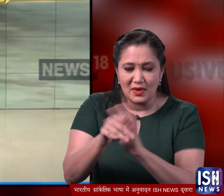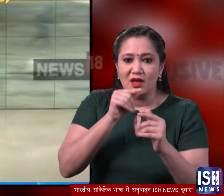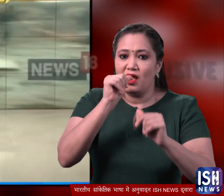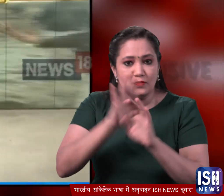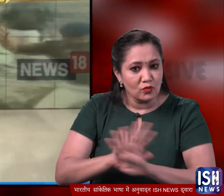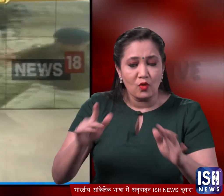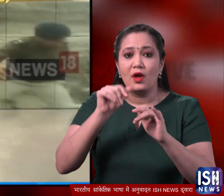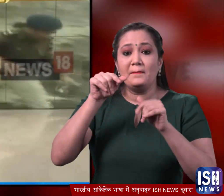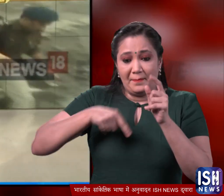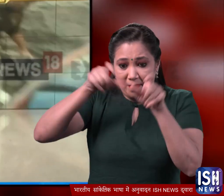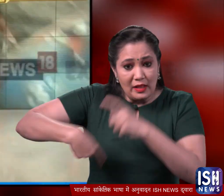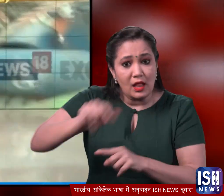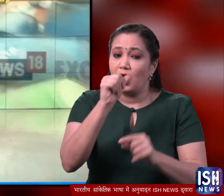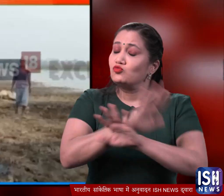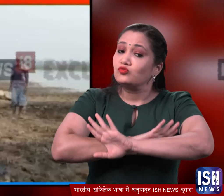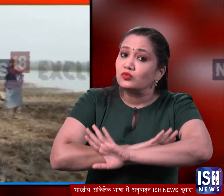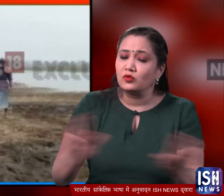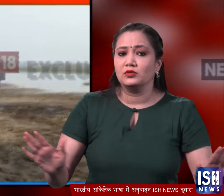न ही यहां के लोग शराब पिएंगे।